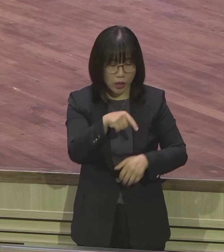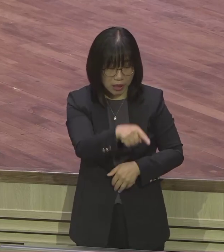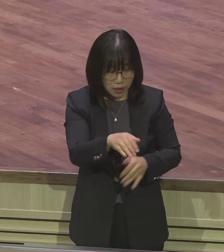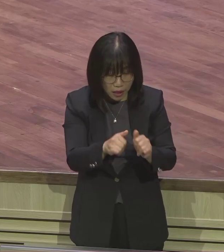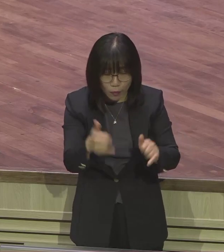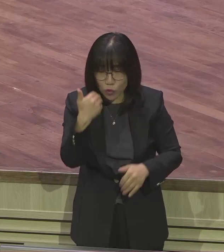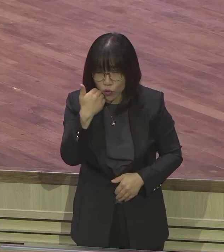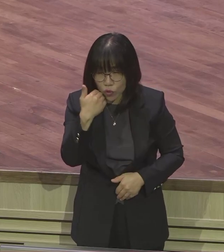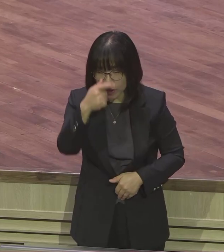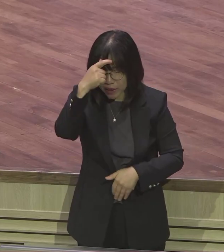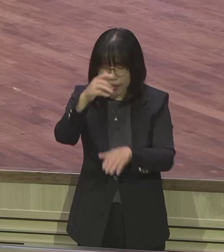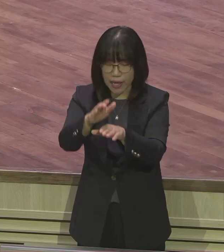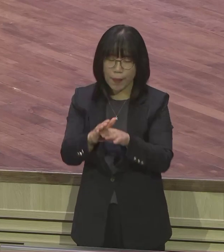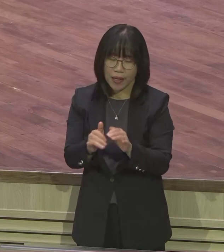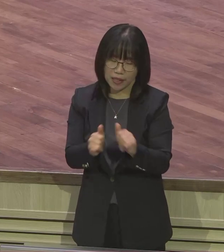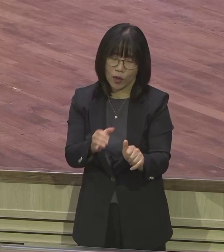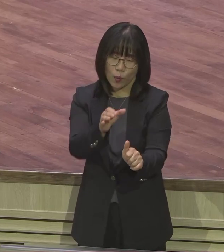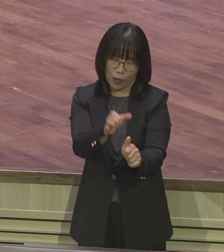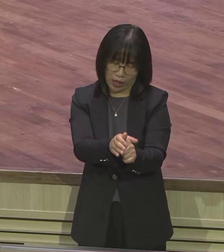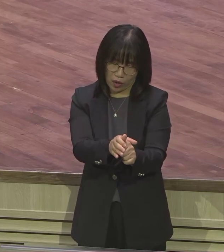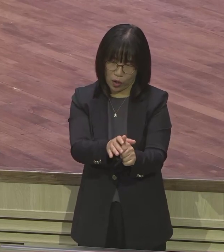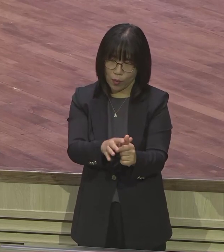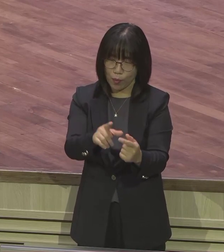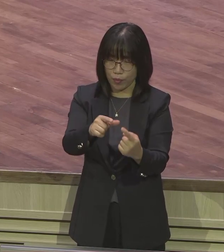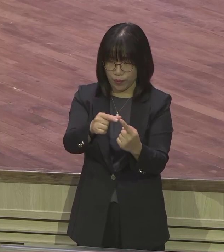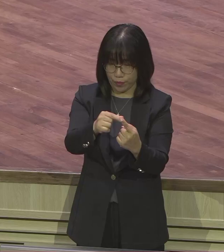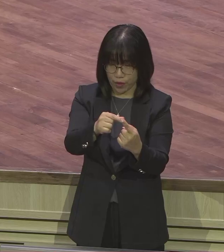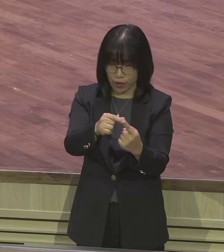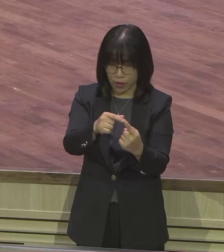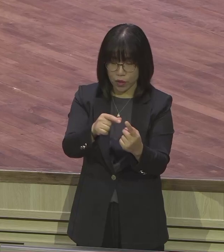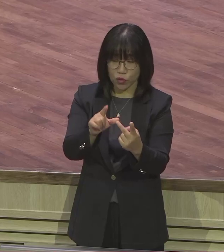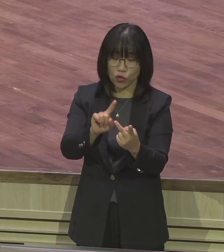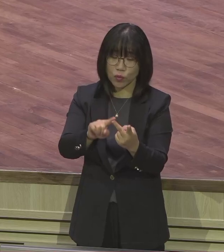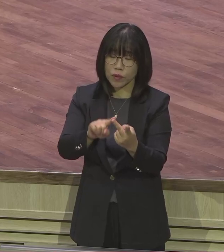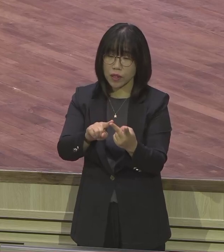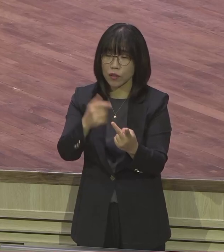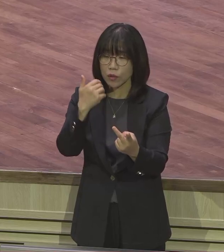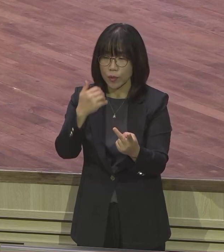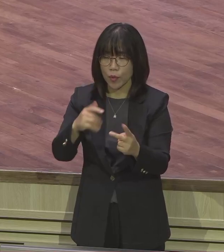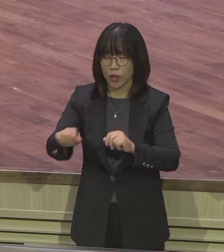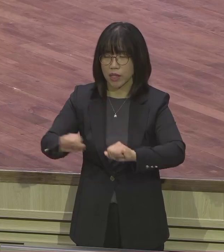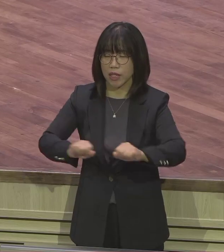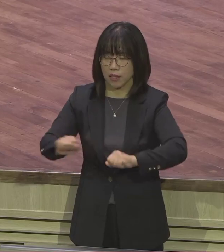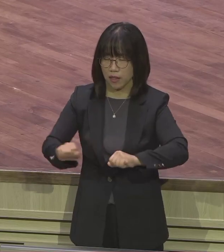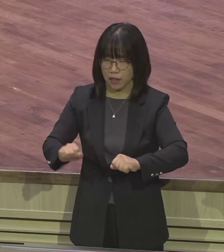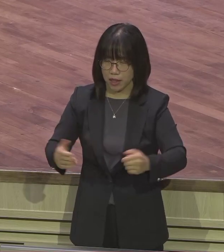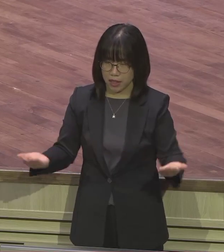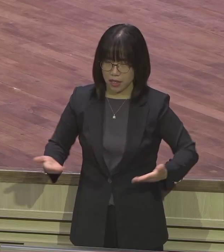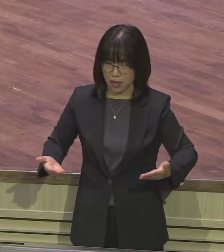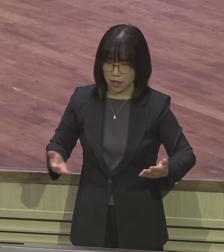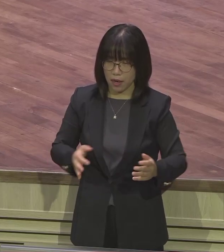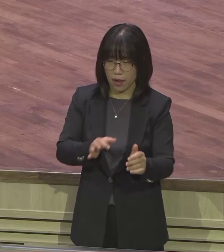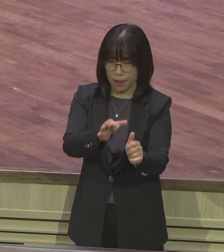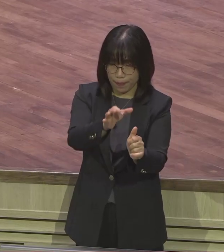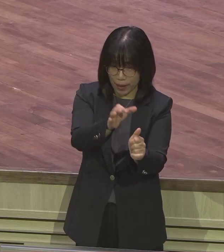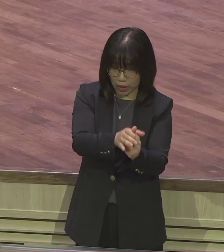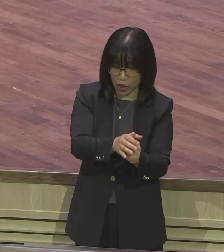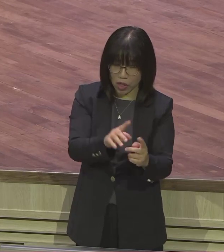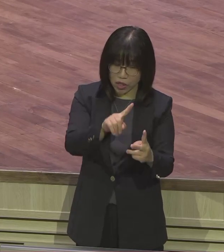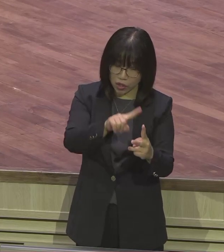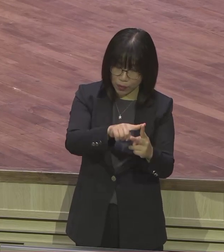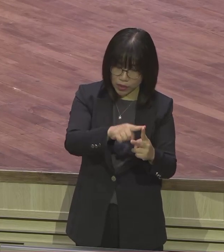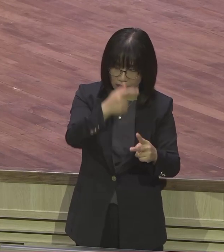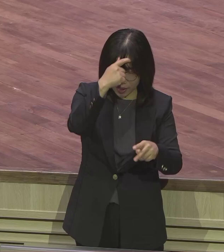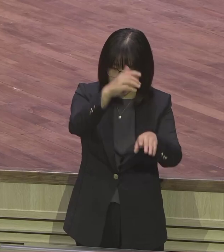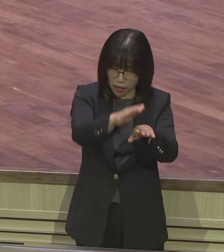자로 만드신다. 이 우선순위가 제대로 확립되지 않으면 영적인 방향이 틀려지기 때문에 무너질 바벨탑을